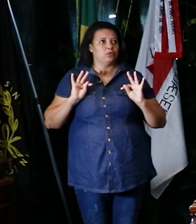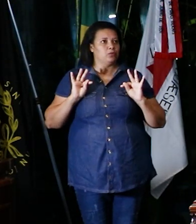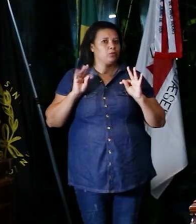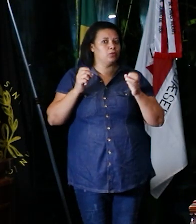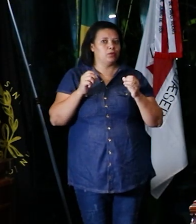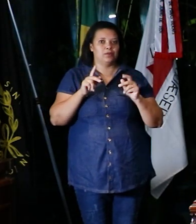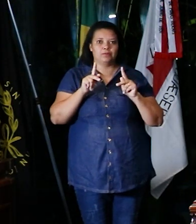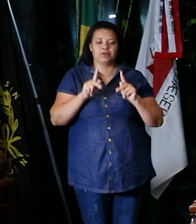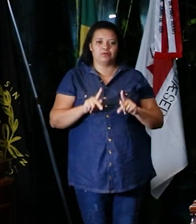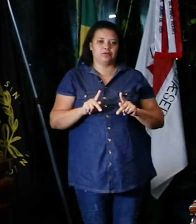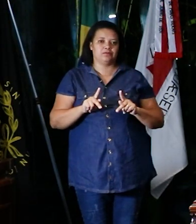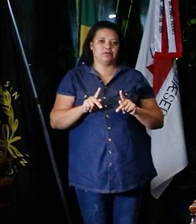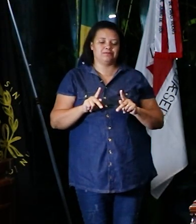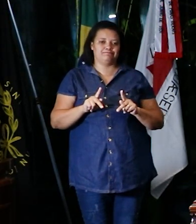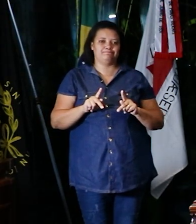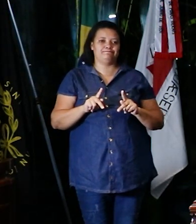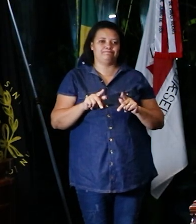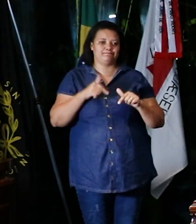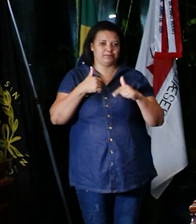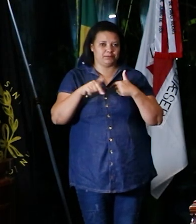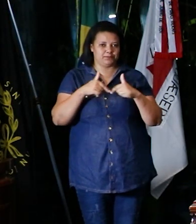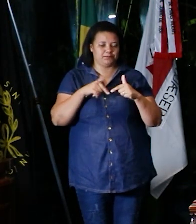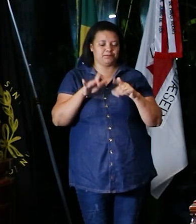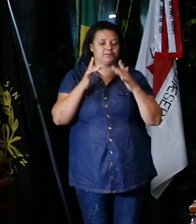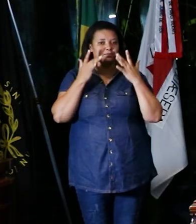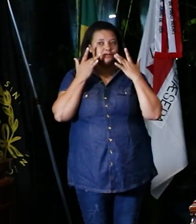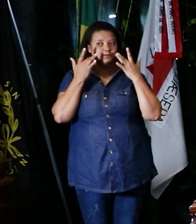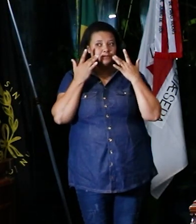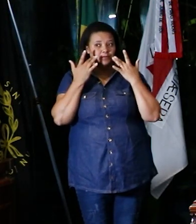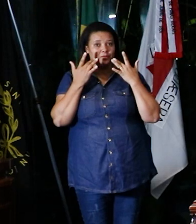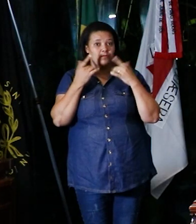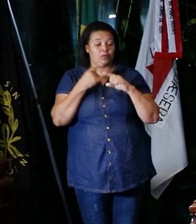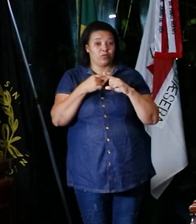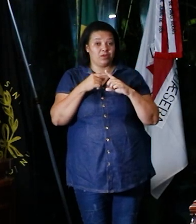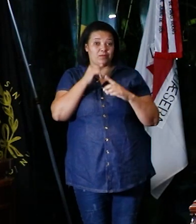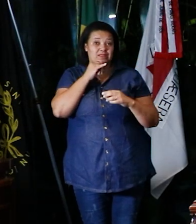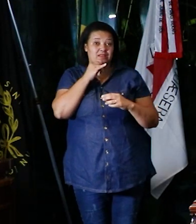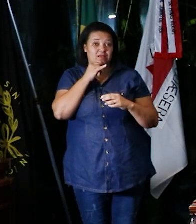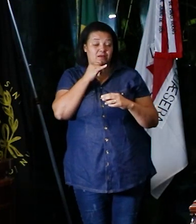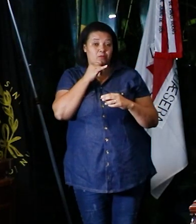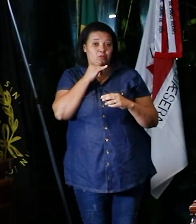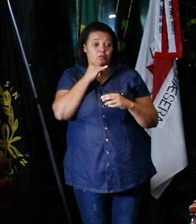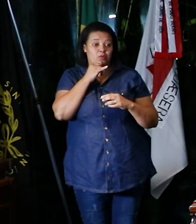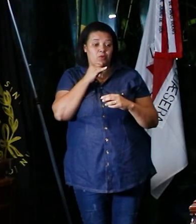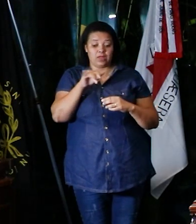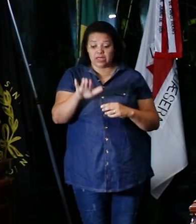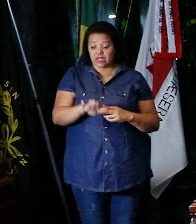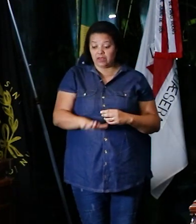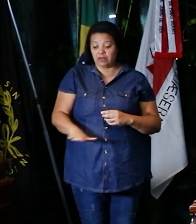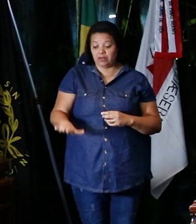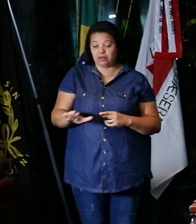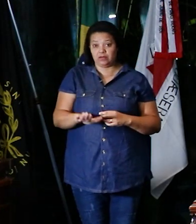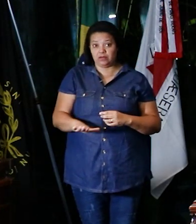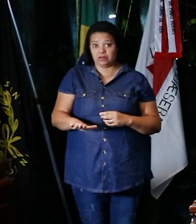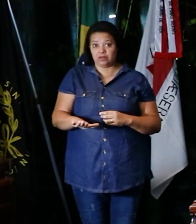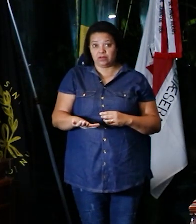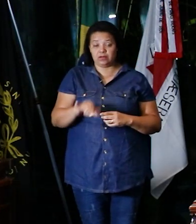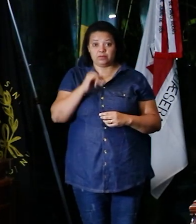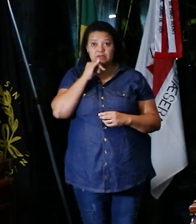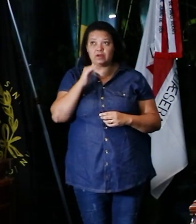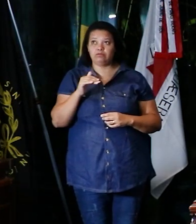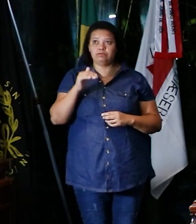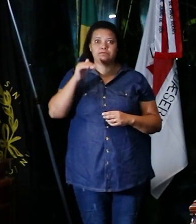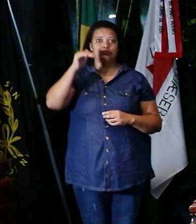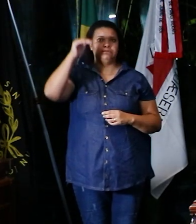que fazia teatro, e é interessante porque era teatro infantil e teatro adulto, era adulto e